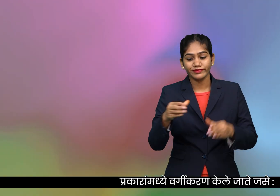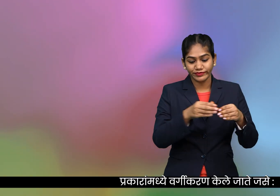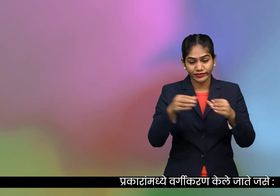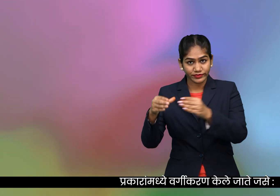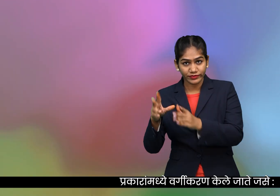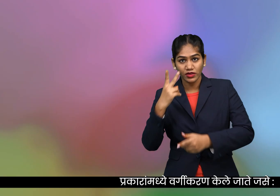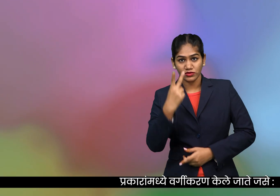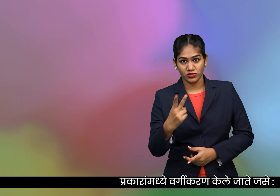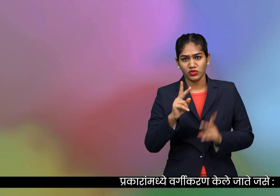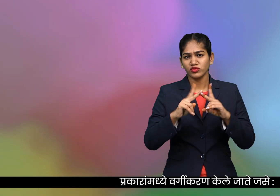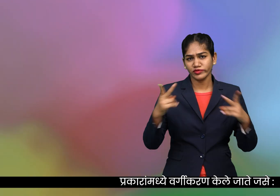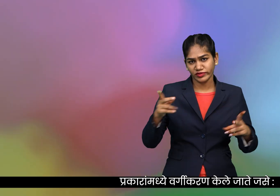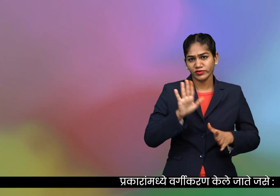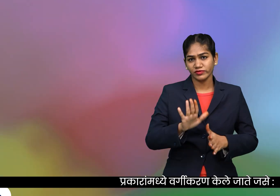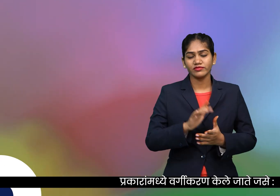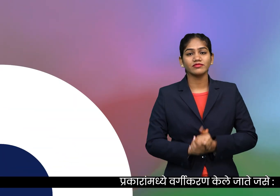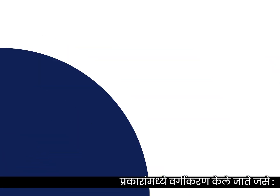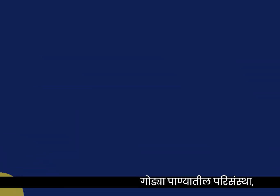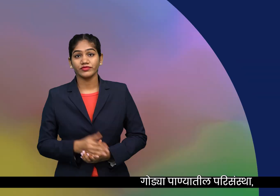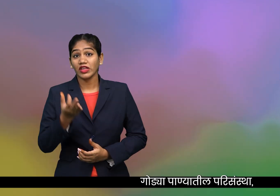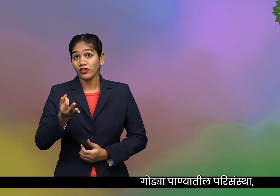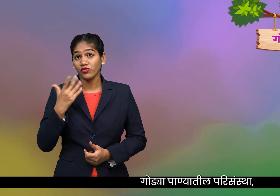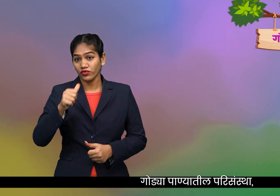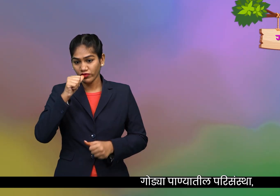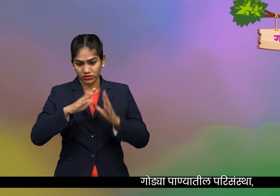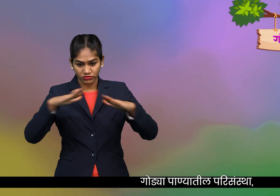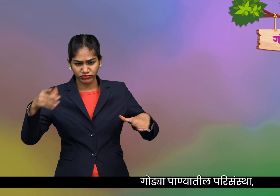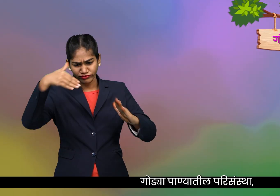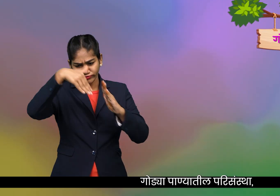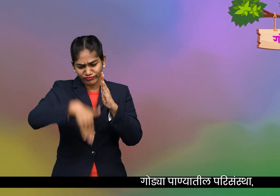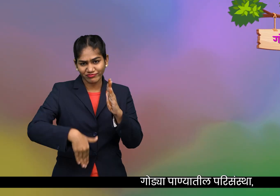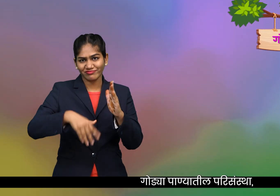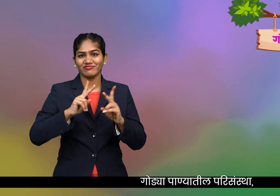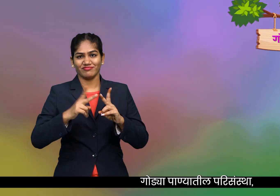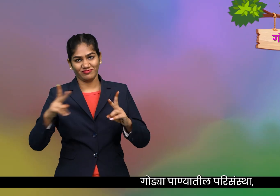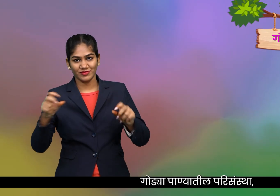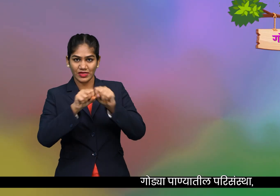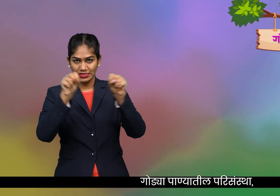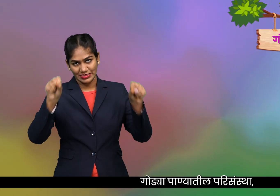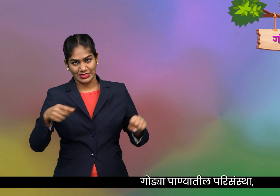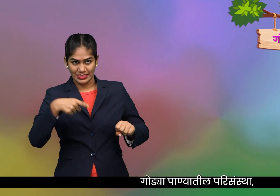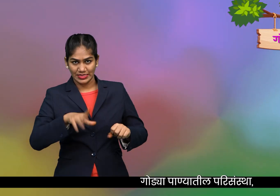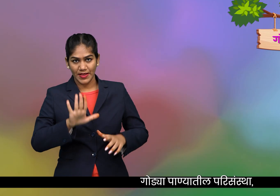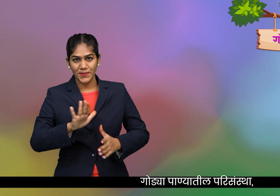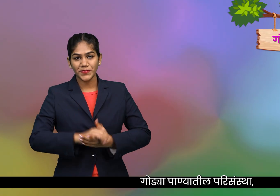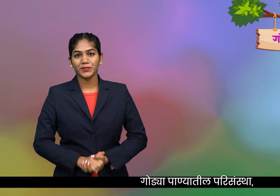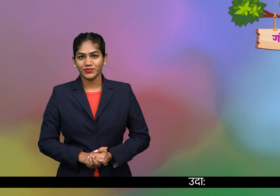प्रकारामध्ये वर्गीकरण केले जाते असे. गोड्या पाण्यातील